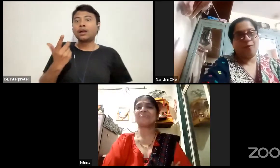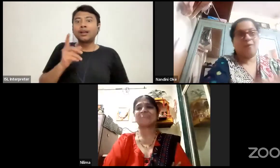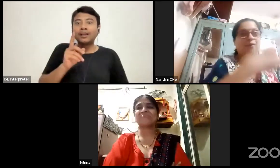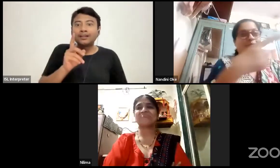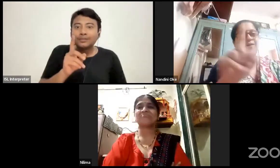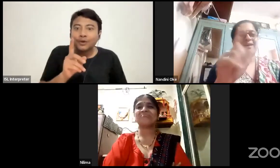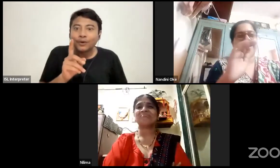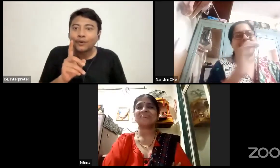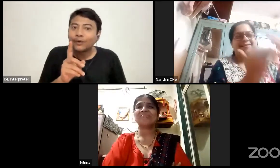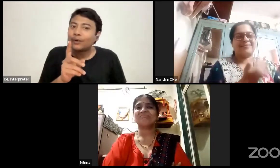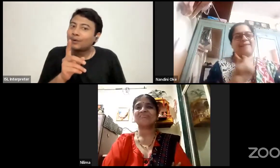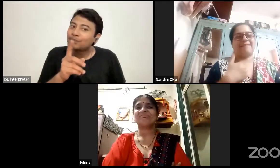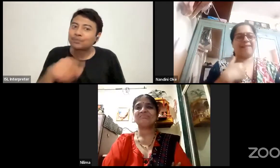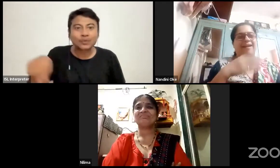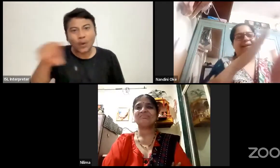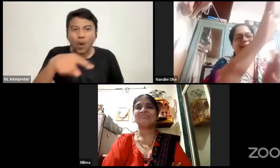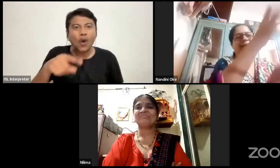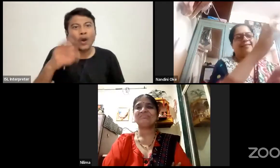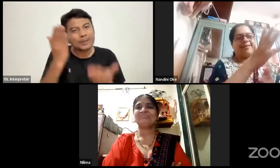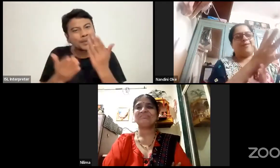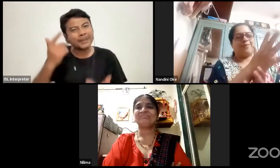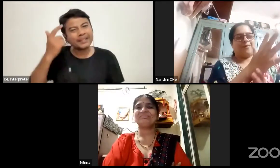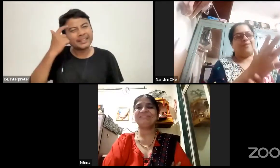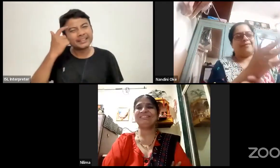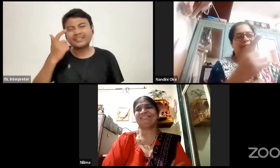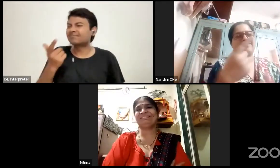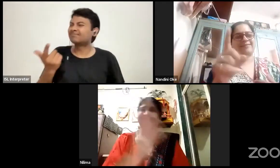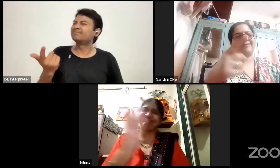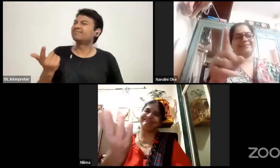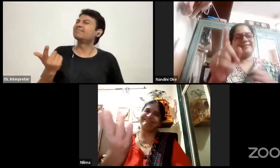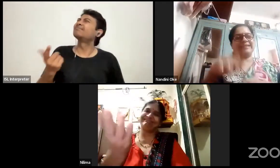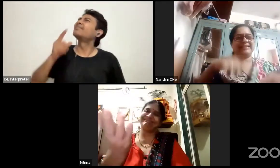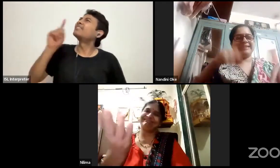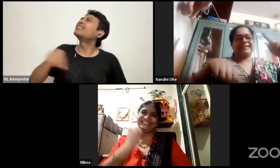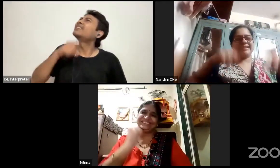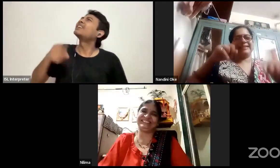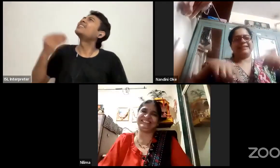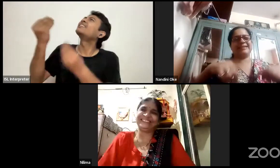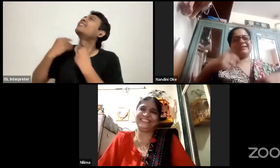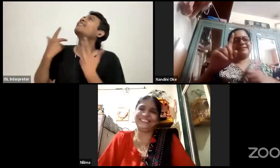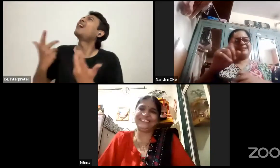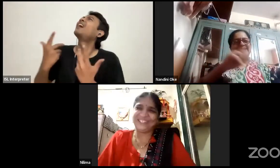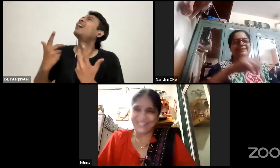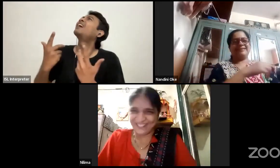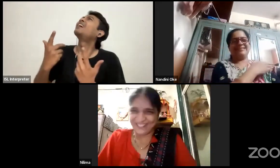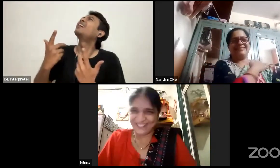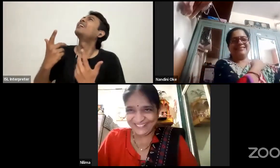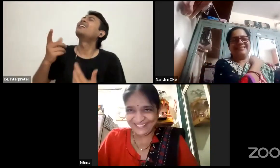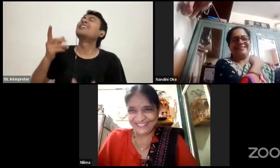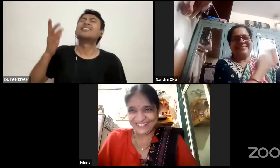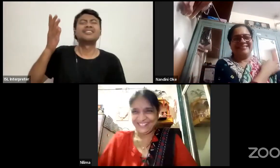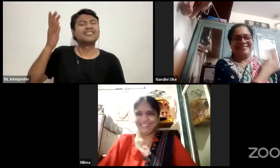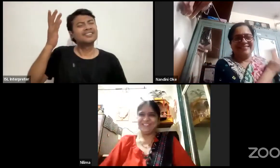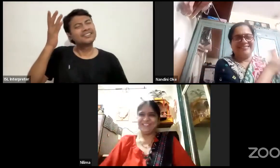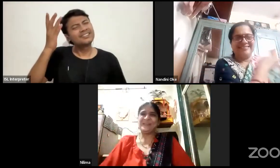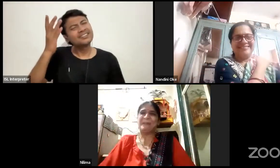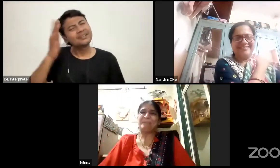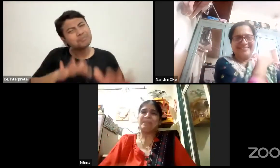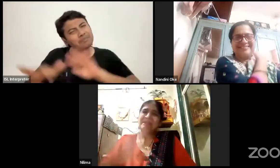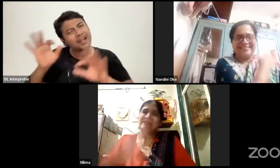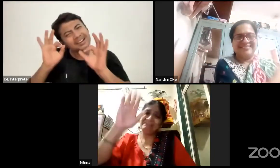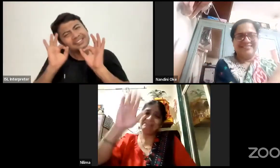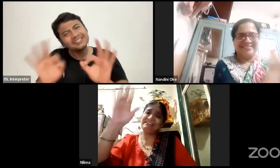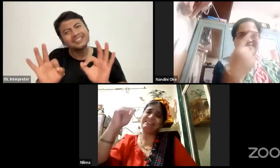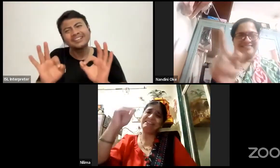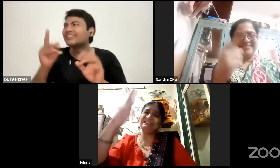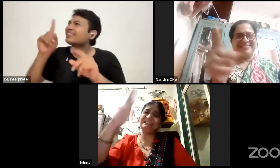हमारे लिए, है ना। कभी कभी हम ऐसा भी देखते हैं कि कोई जो है, हम कहीं पे जा रहे हैं, छोटा मोटा एक्सीडेंट हो गया, उसकी वजह से हम नहीं जा